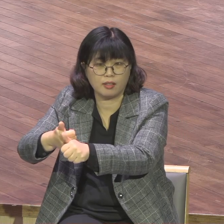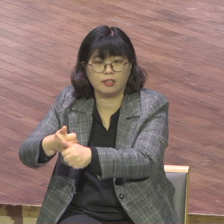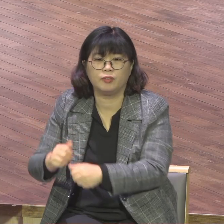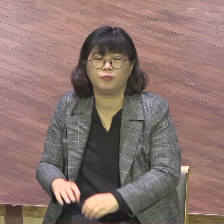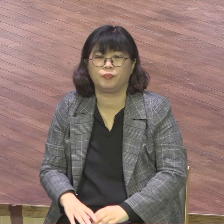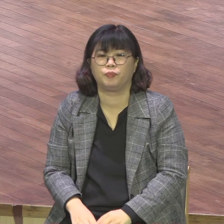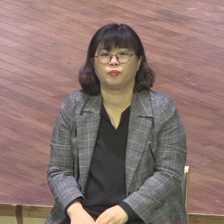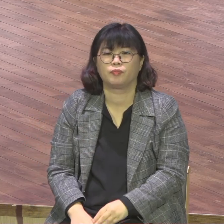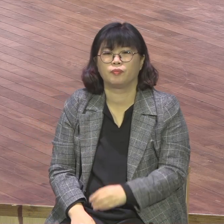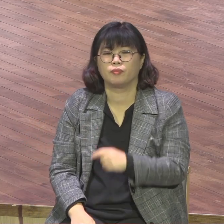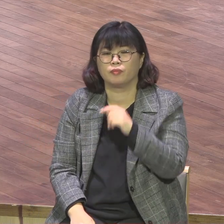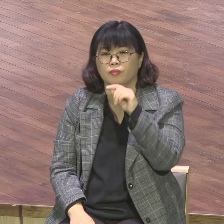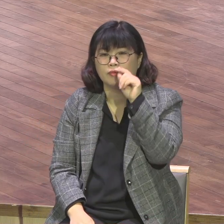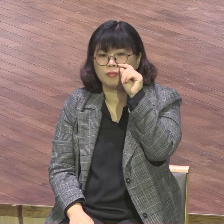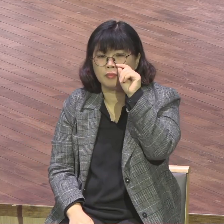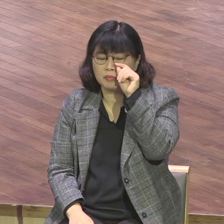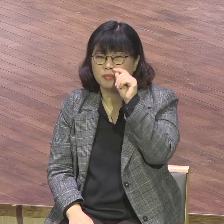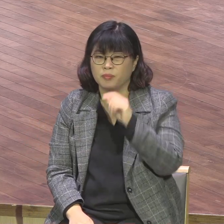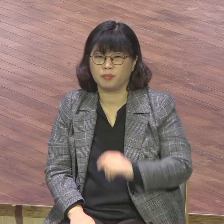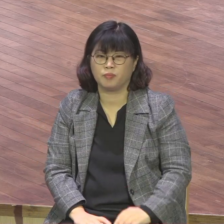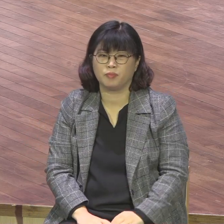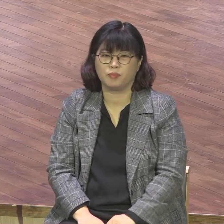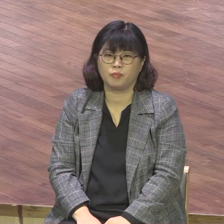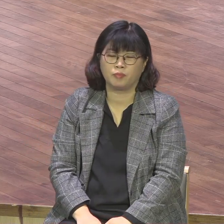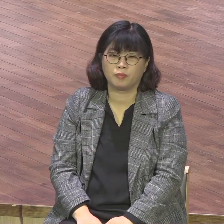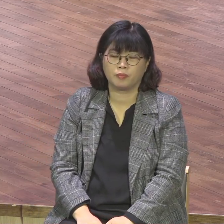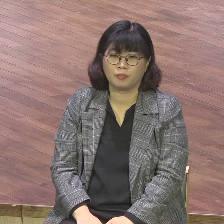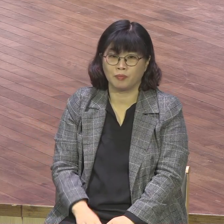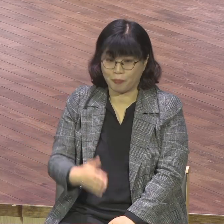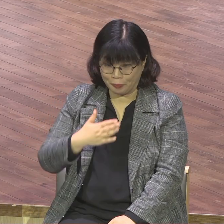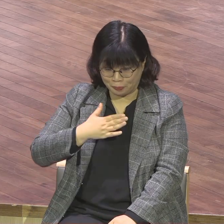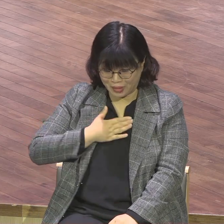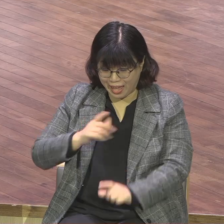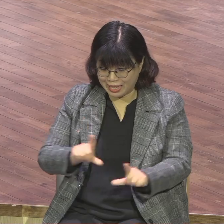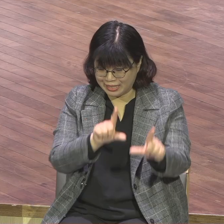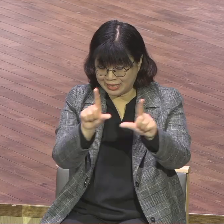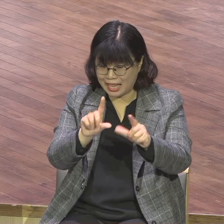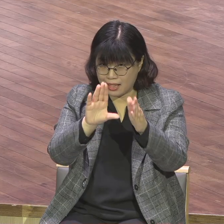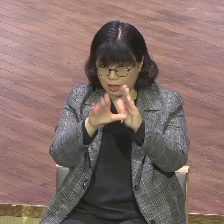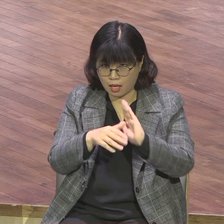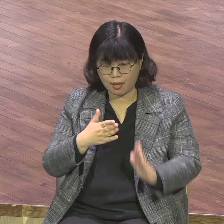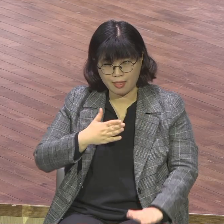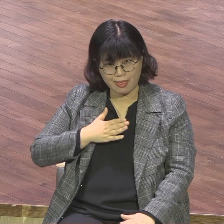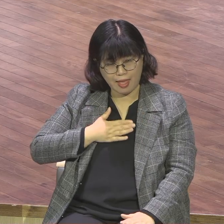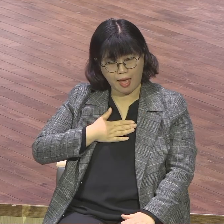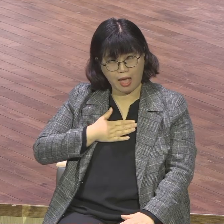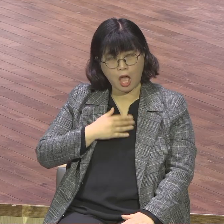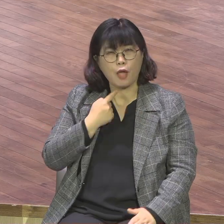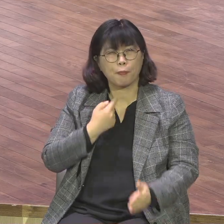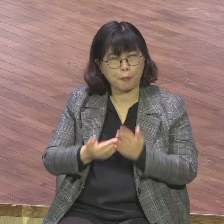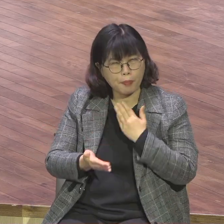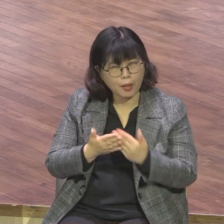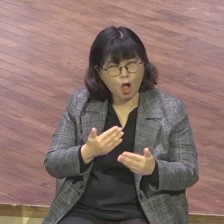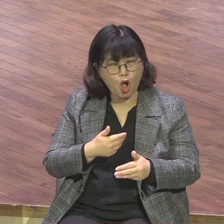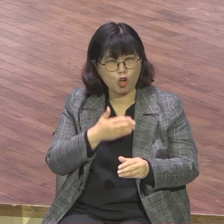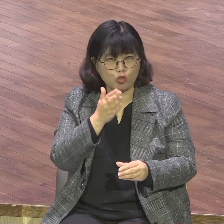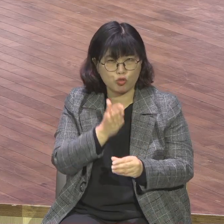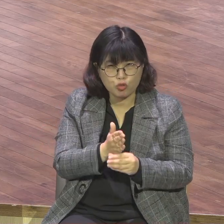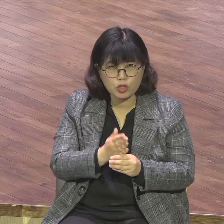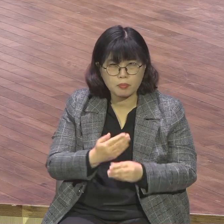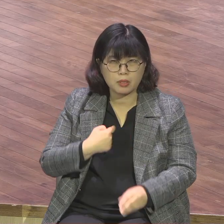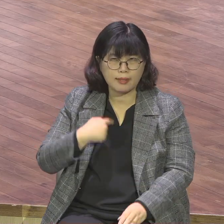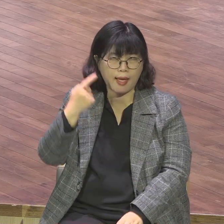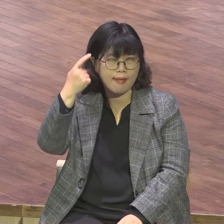하면 이제 주님의 관점에서 삶의 모든 부분을 해석하고 적용하는 것이